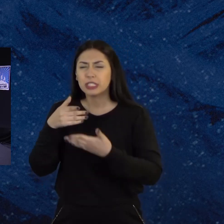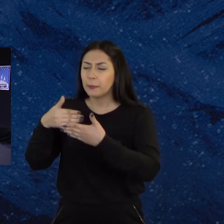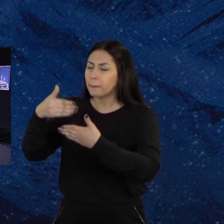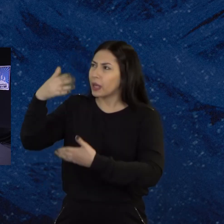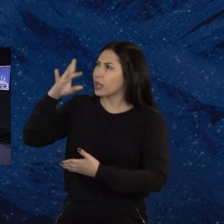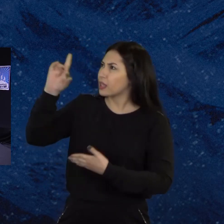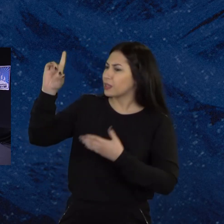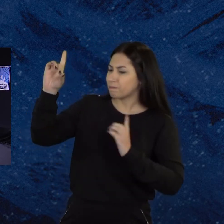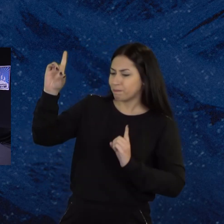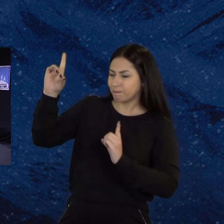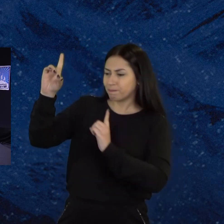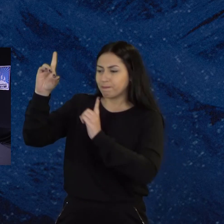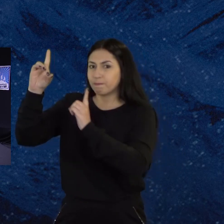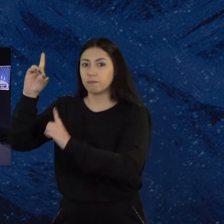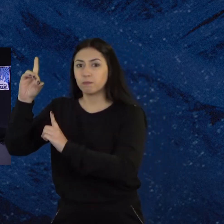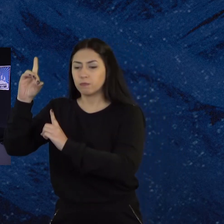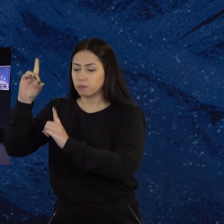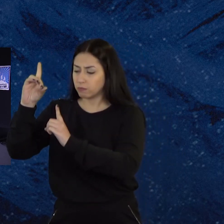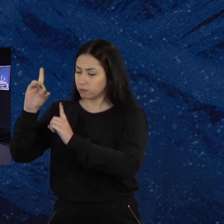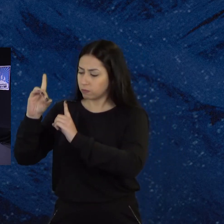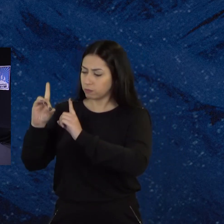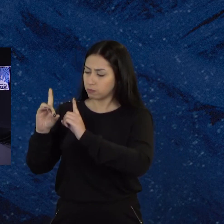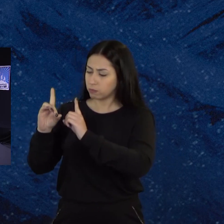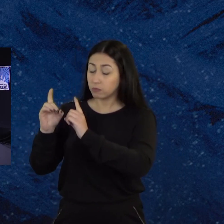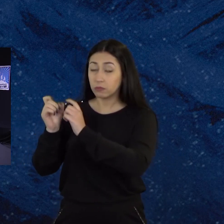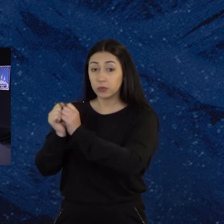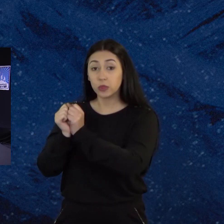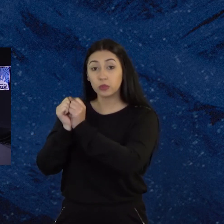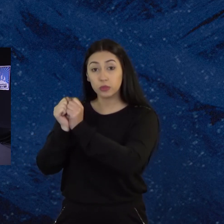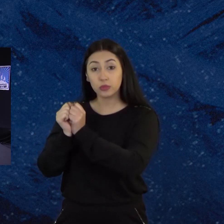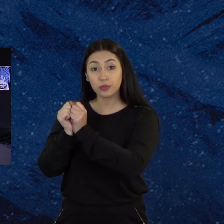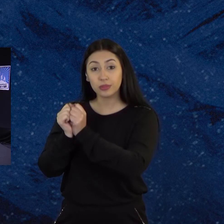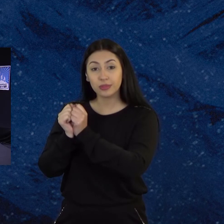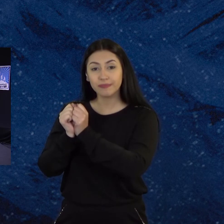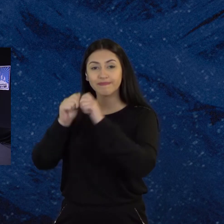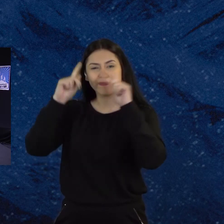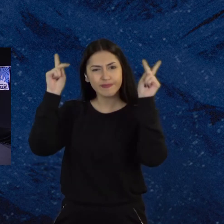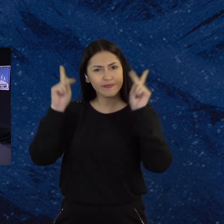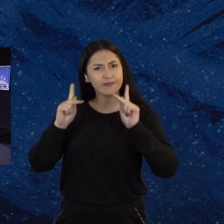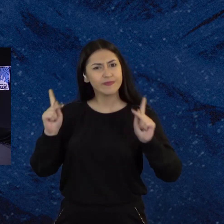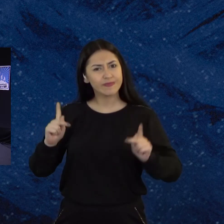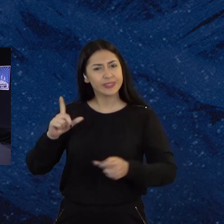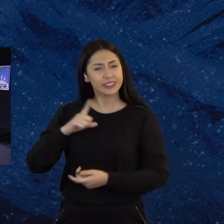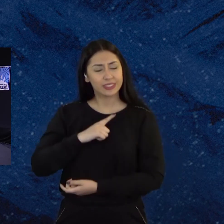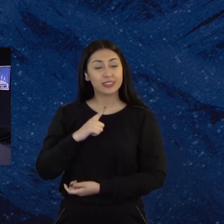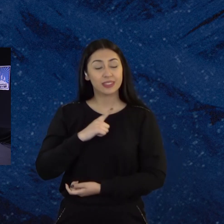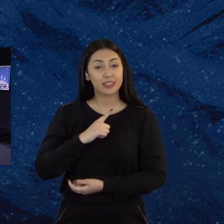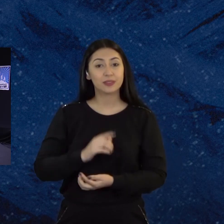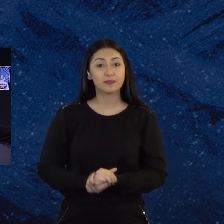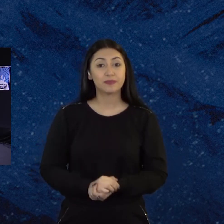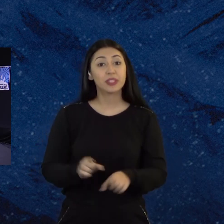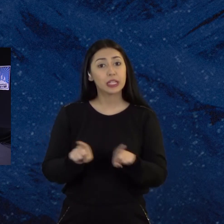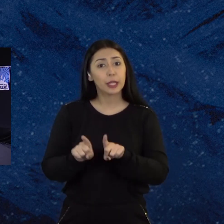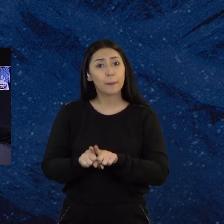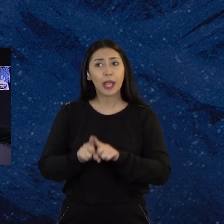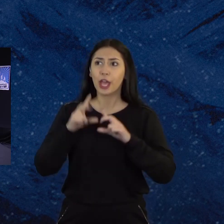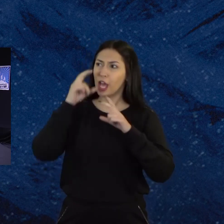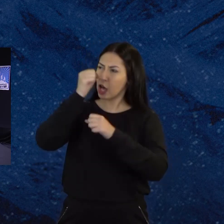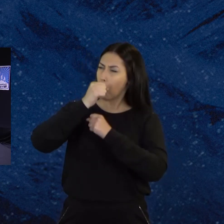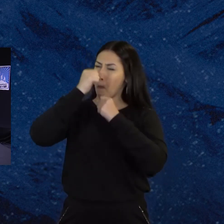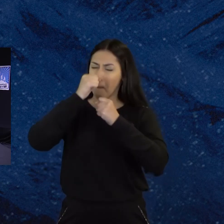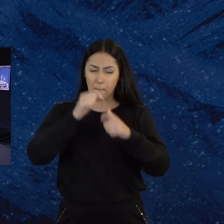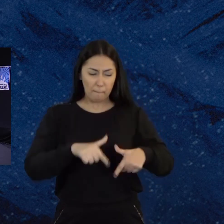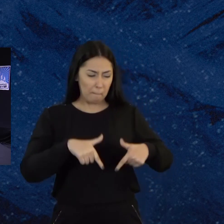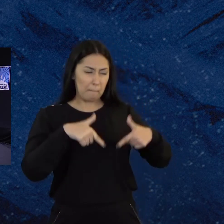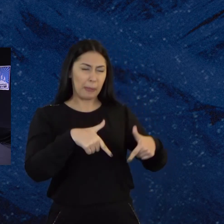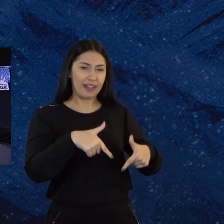Deus, quando você está com Ele, você tem a verdadeira paz. E também ganha força para lutar, a